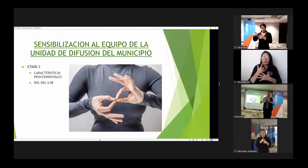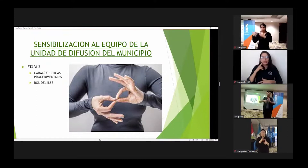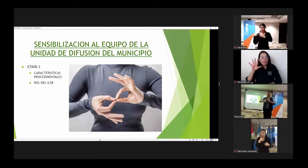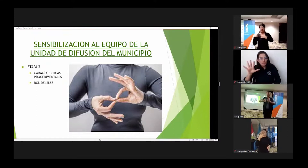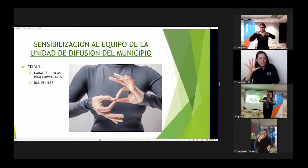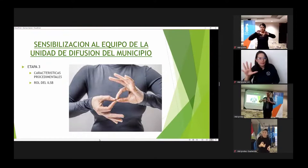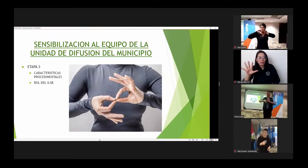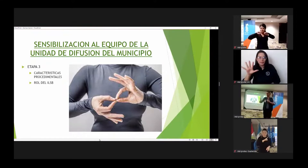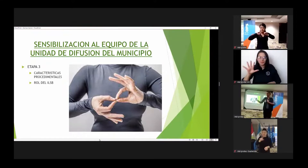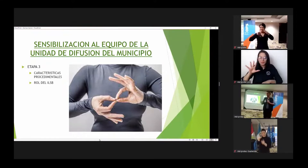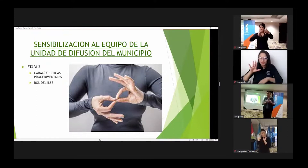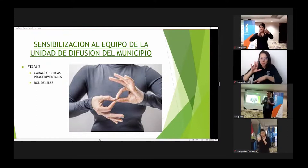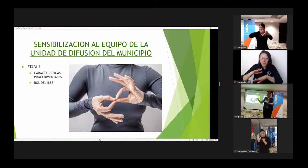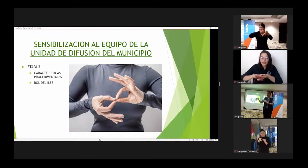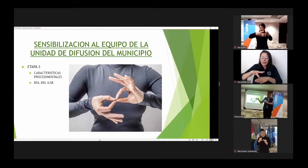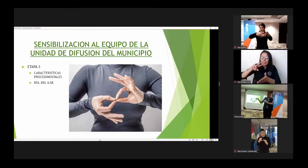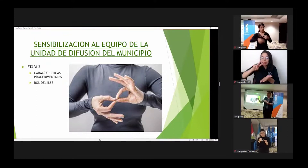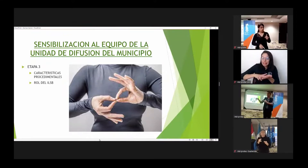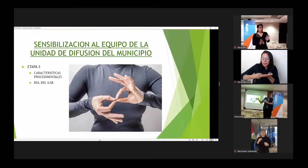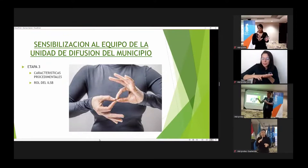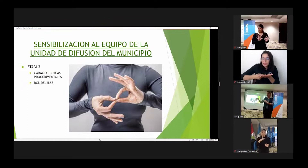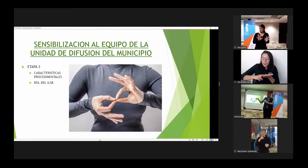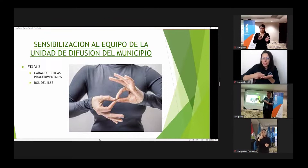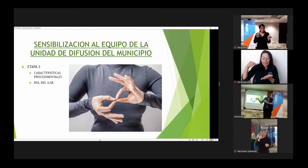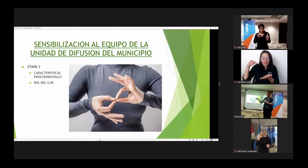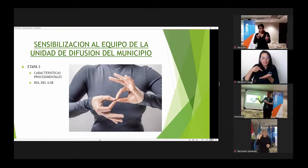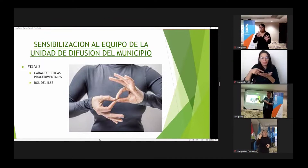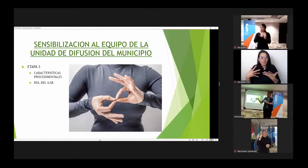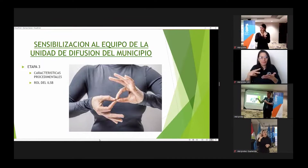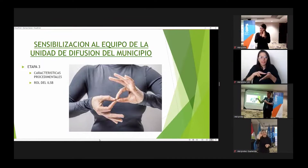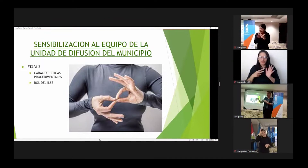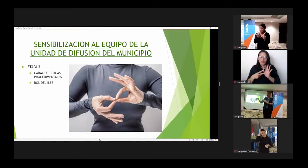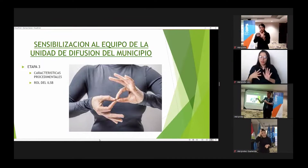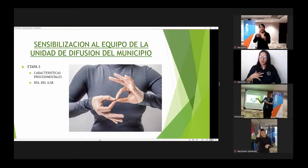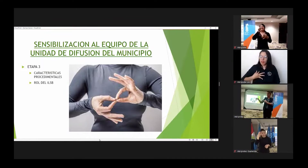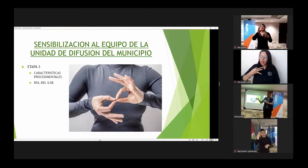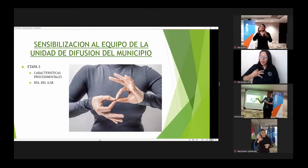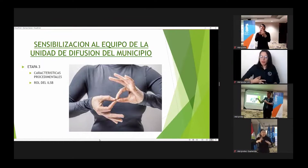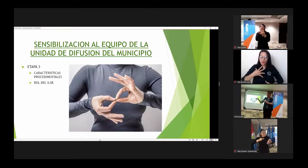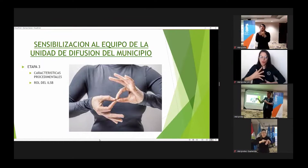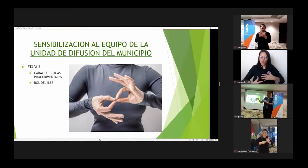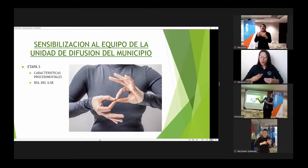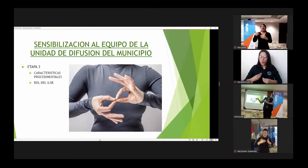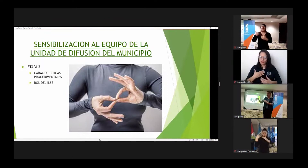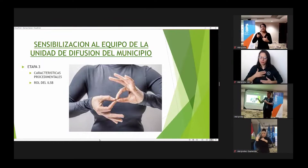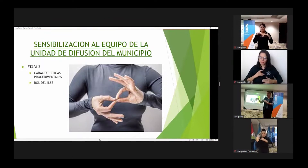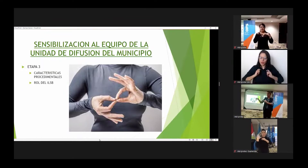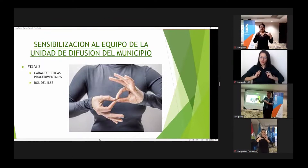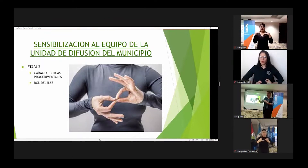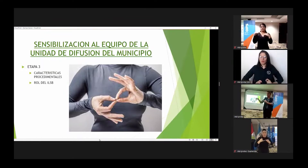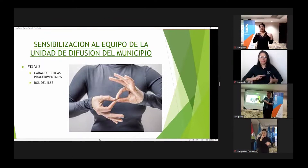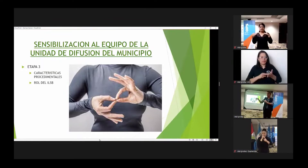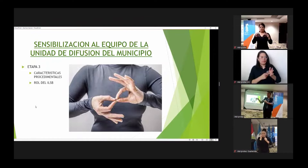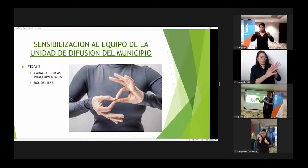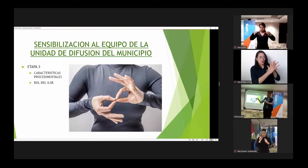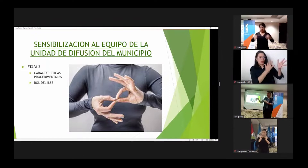Realmente ser intérprete, hay un código de ética. ¿Qué significa el papel, el rol, ser un puente